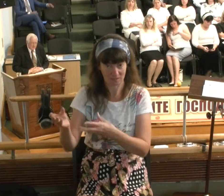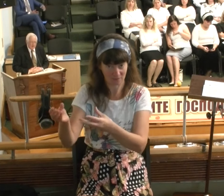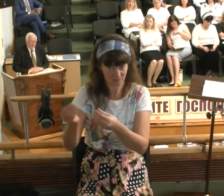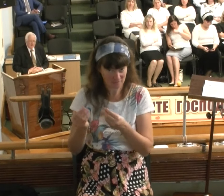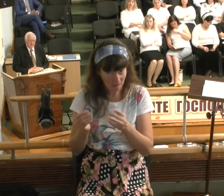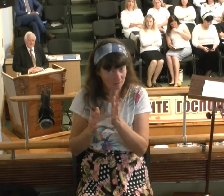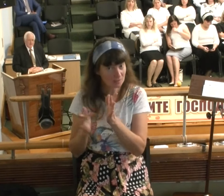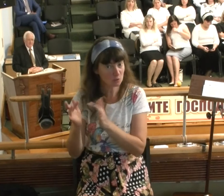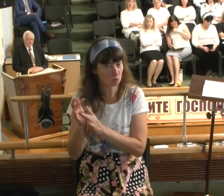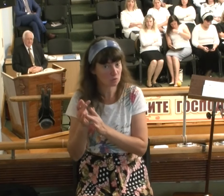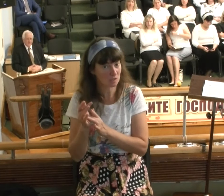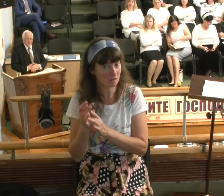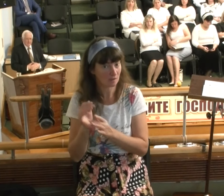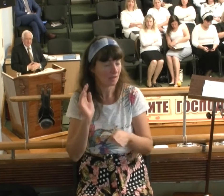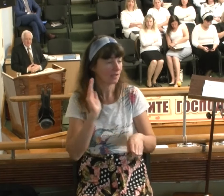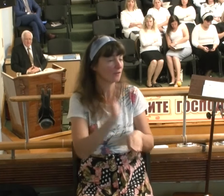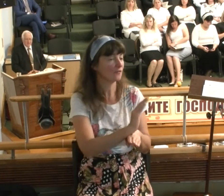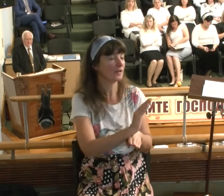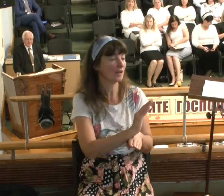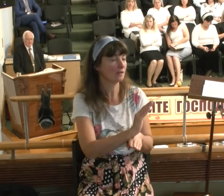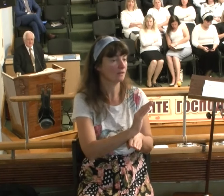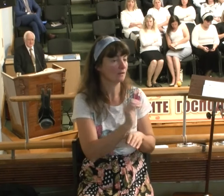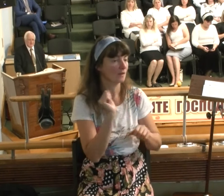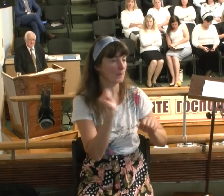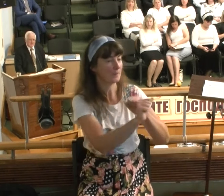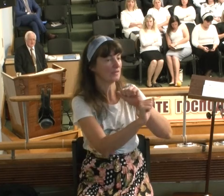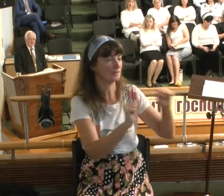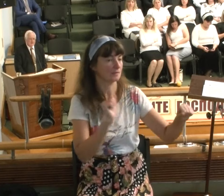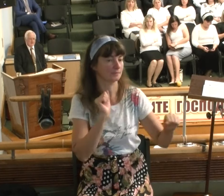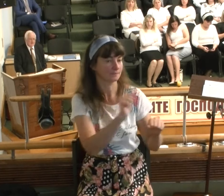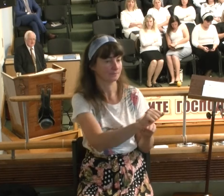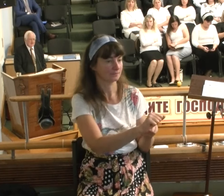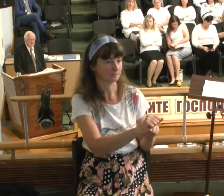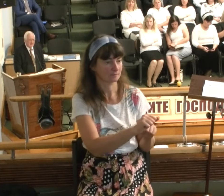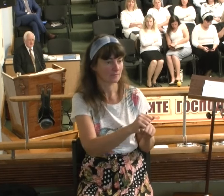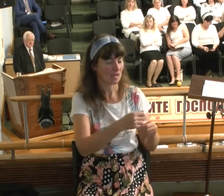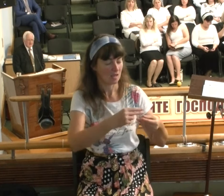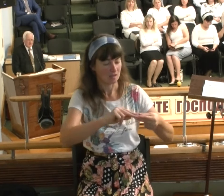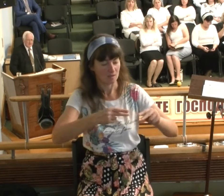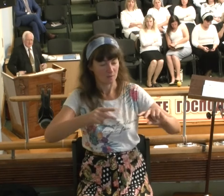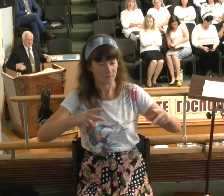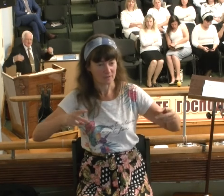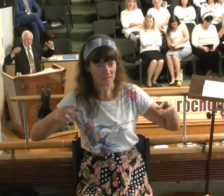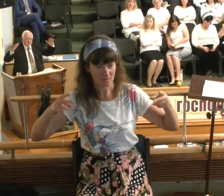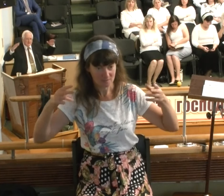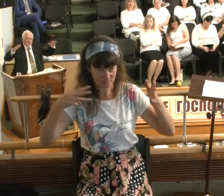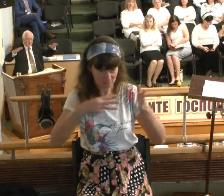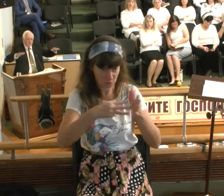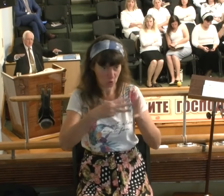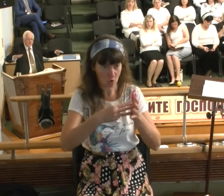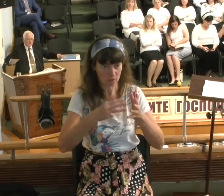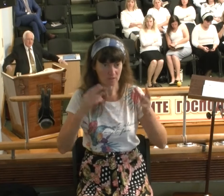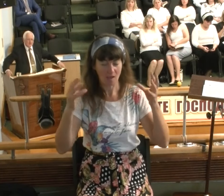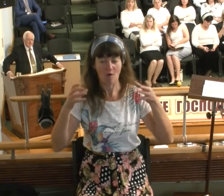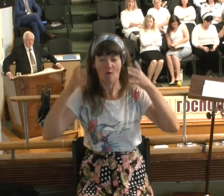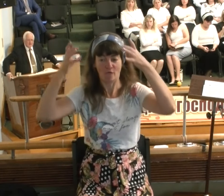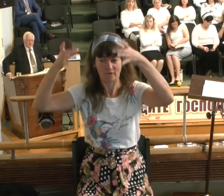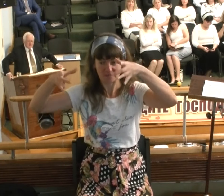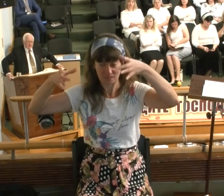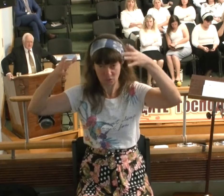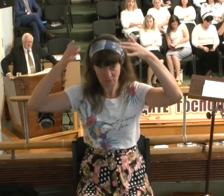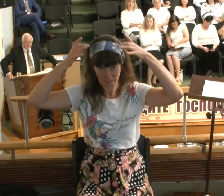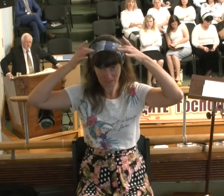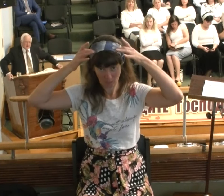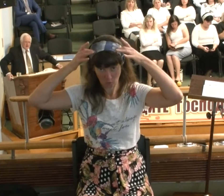Бить его. И воины, сплетшие венец из стерна, возложили ему на голову